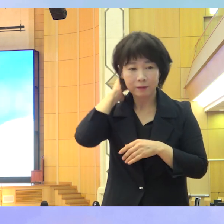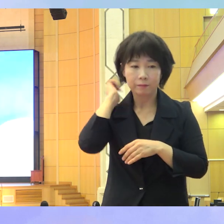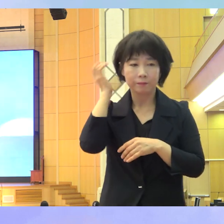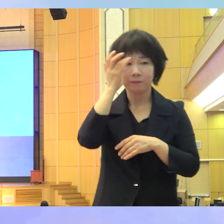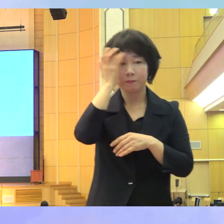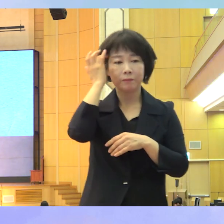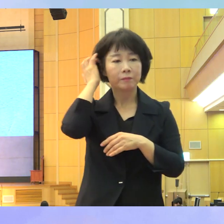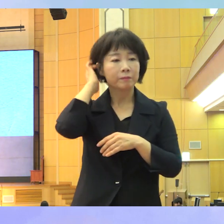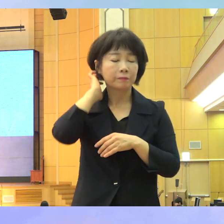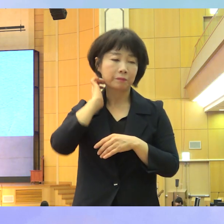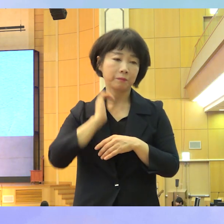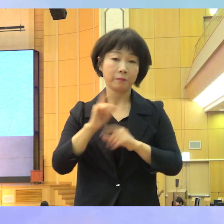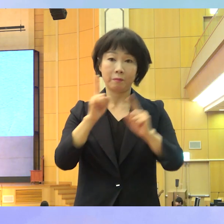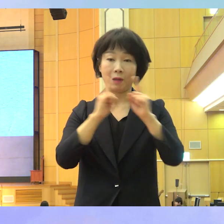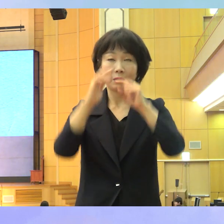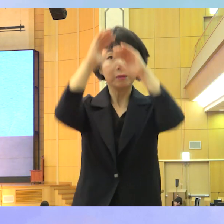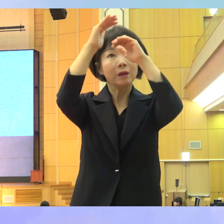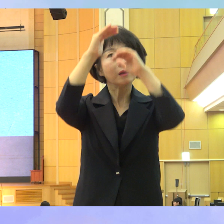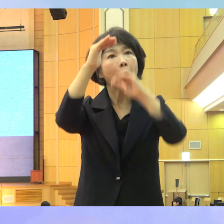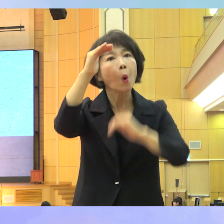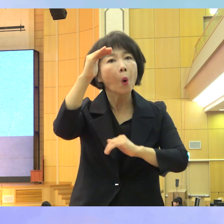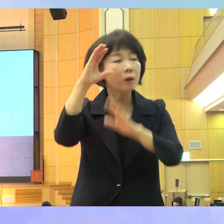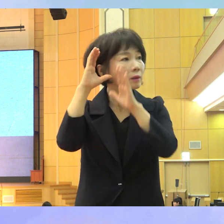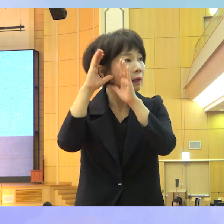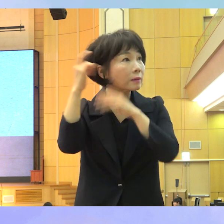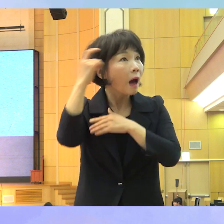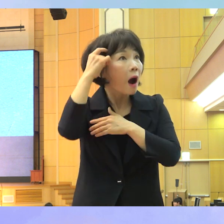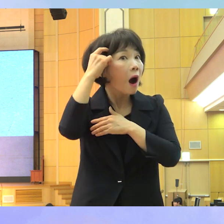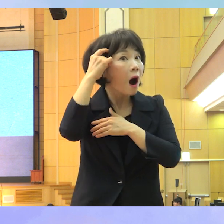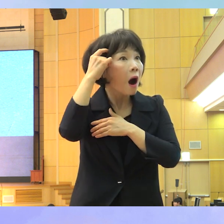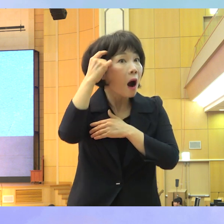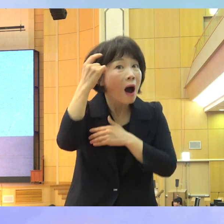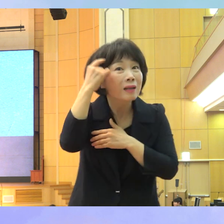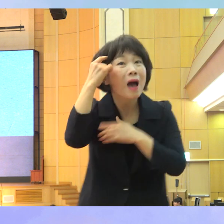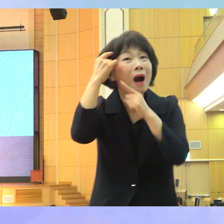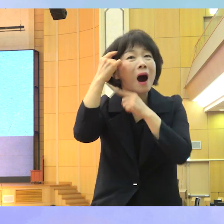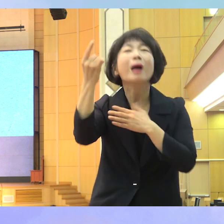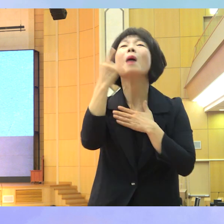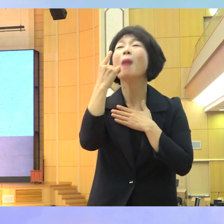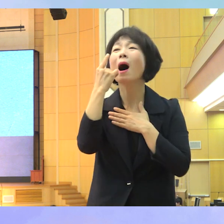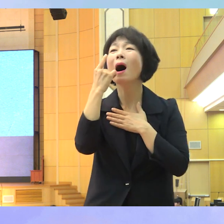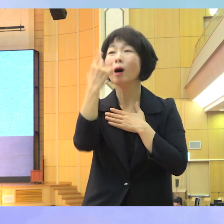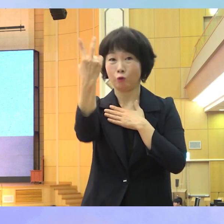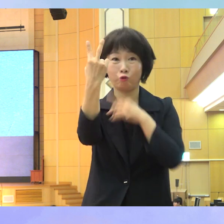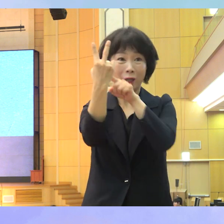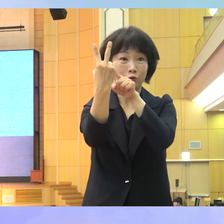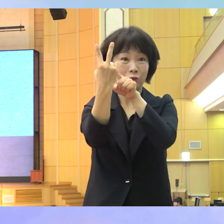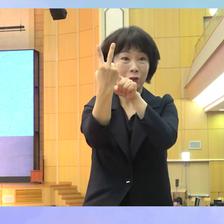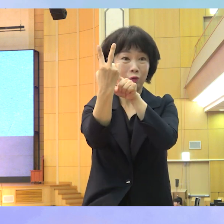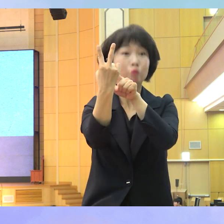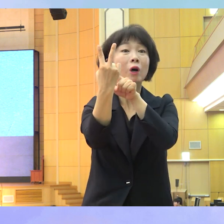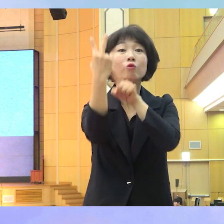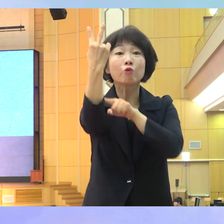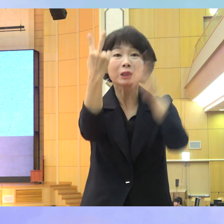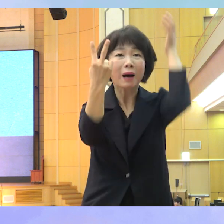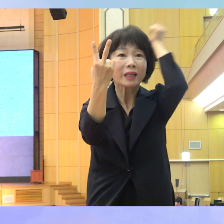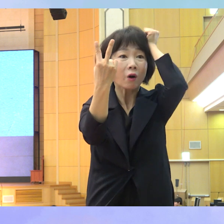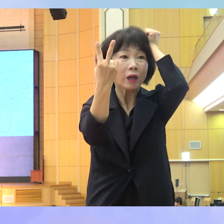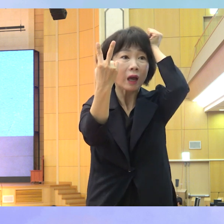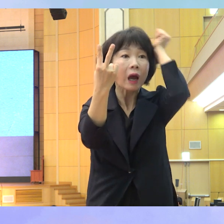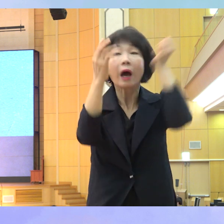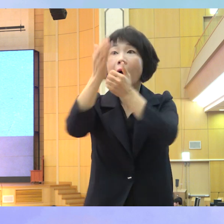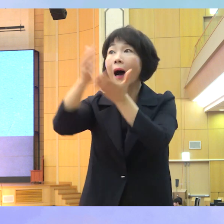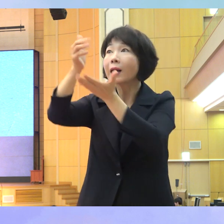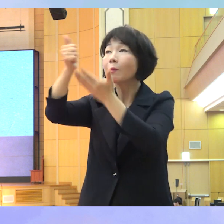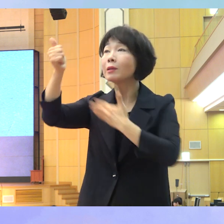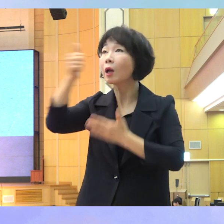여러분, 오늘 말씀 우리가 잘 생각하면서 기도하겠습니다. 이 두 가지만 기억하시고 기도하시면 되는데, 뭐냐면 하나님이